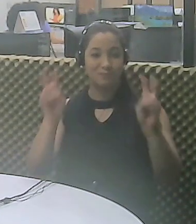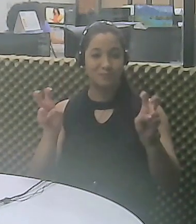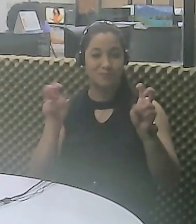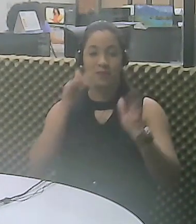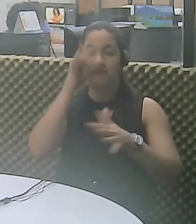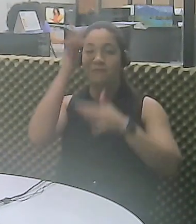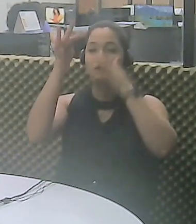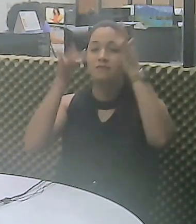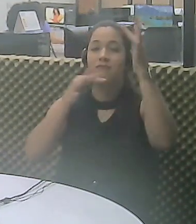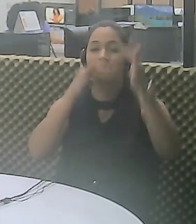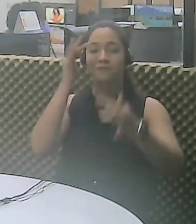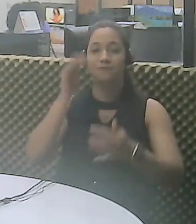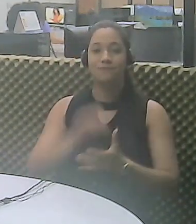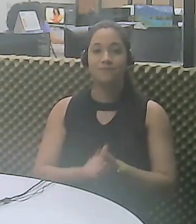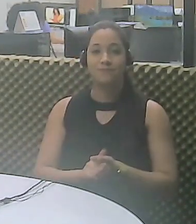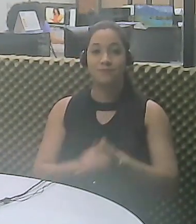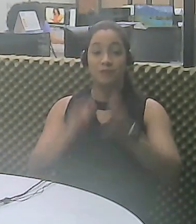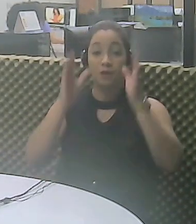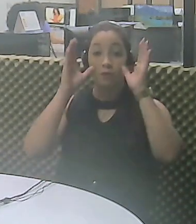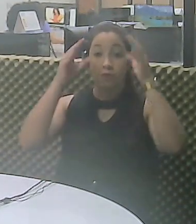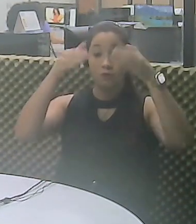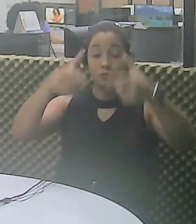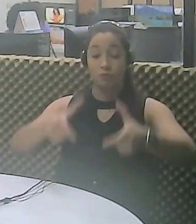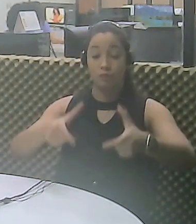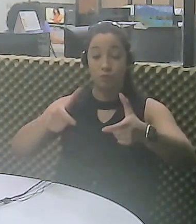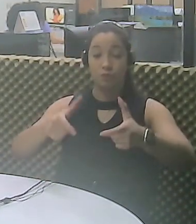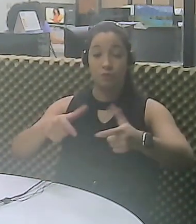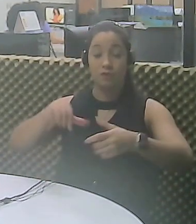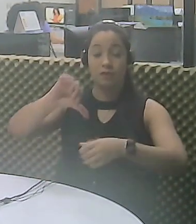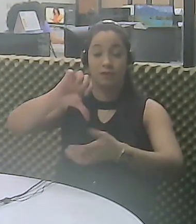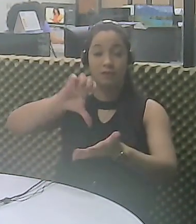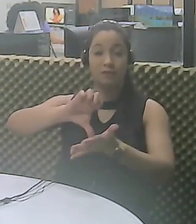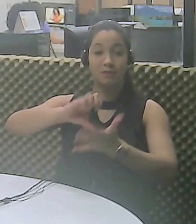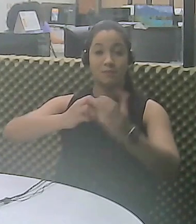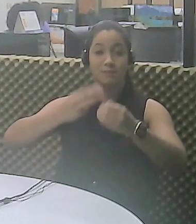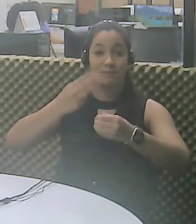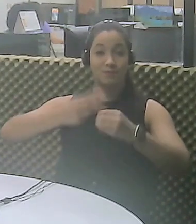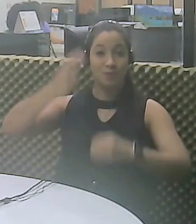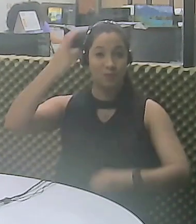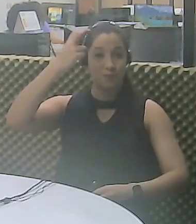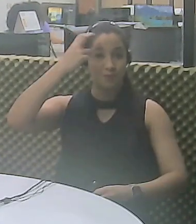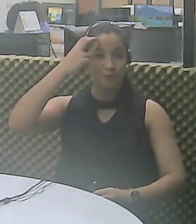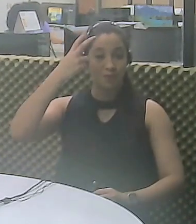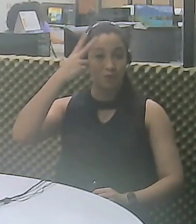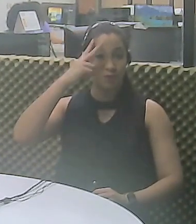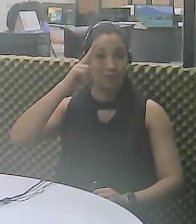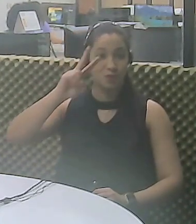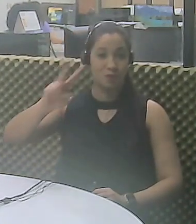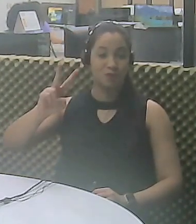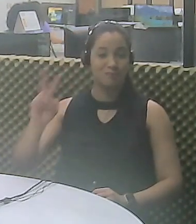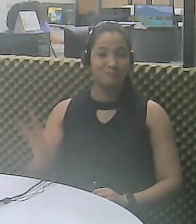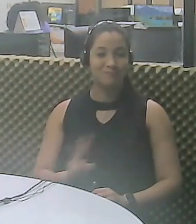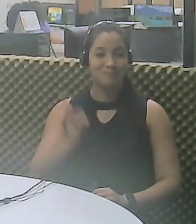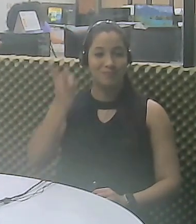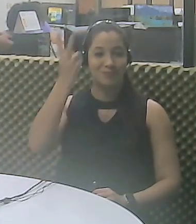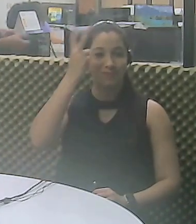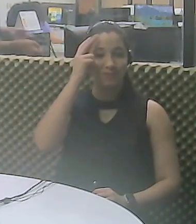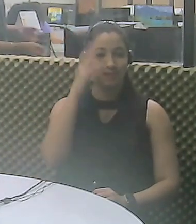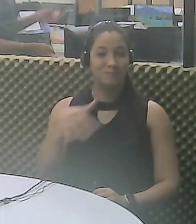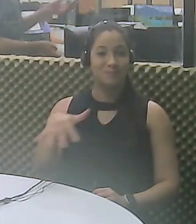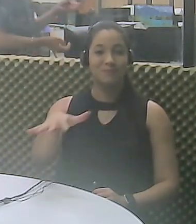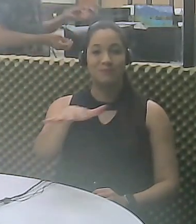primavera. O palco será o Centro Municipal de Cultura, que contará com 2 dias de promoção e valorização da cultura